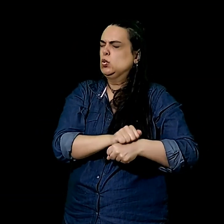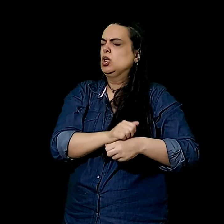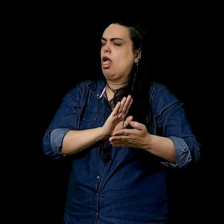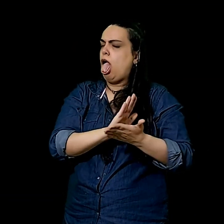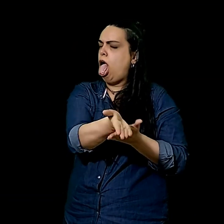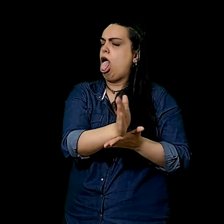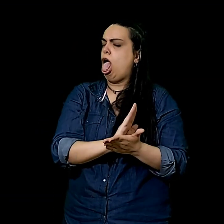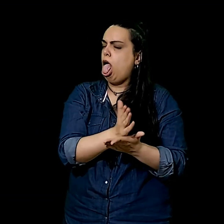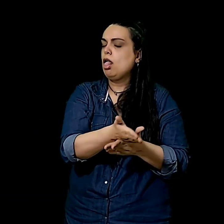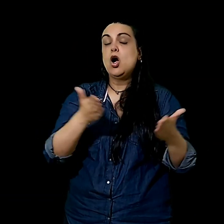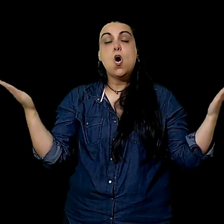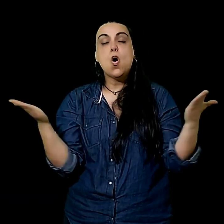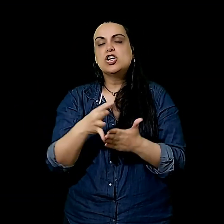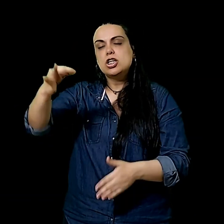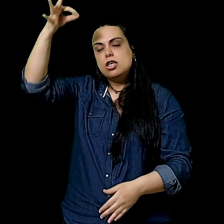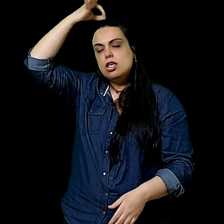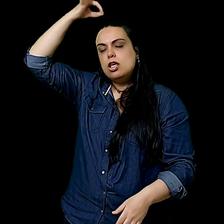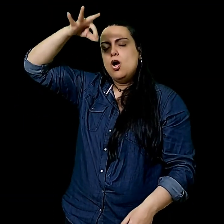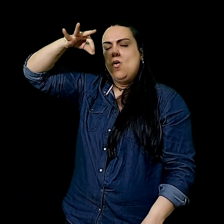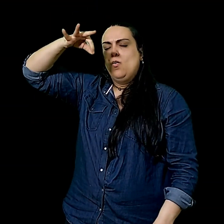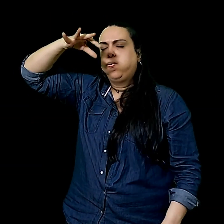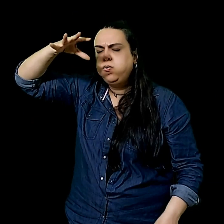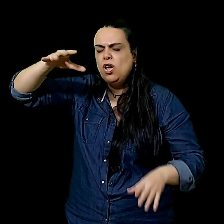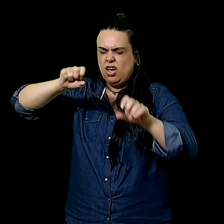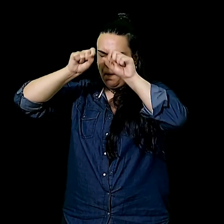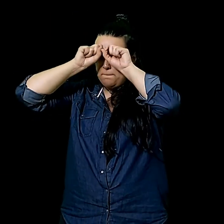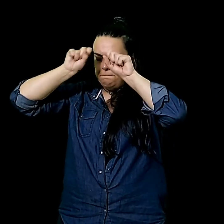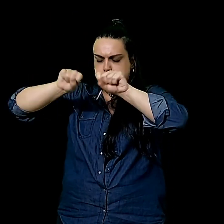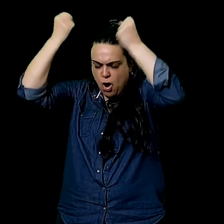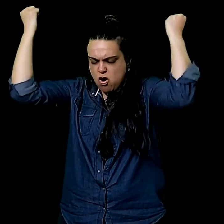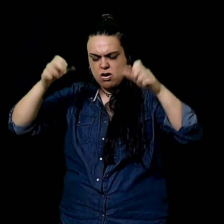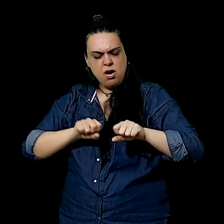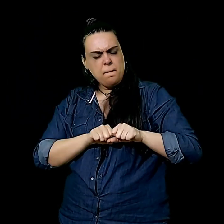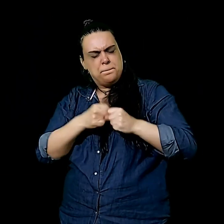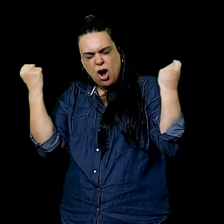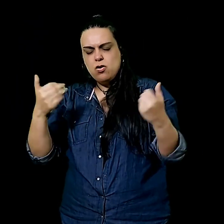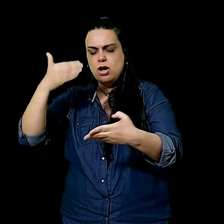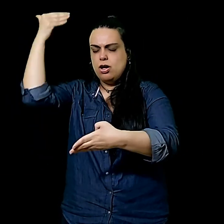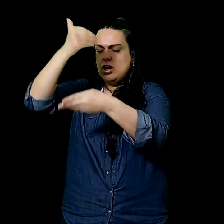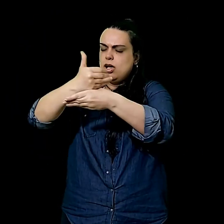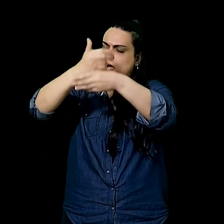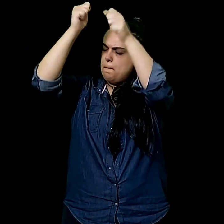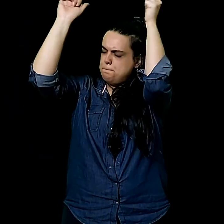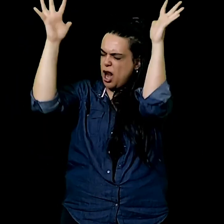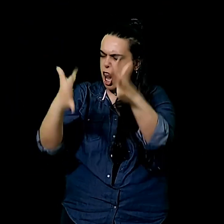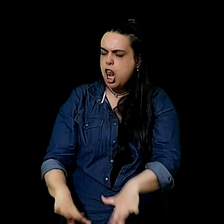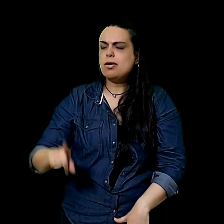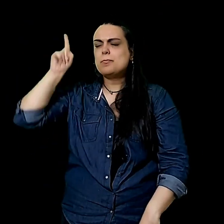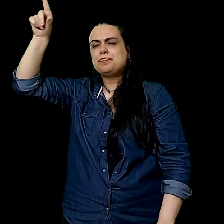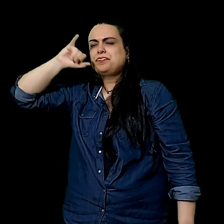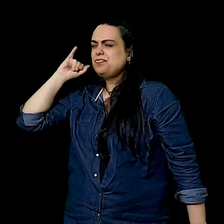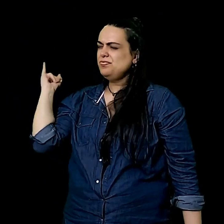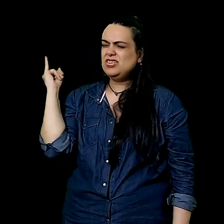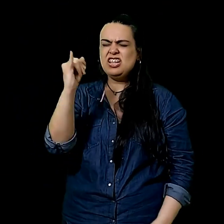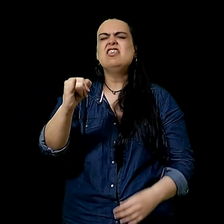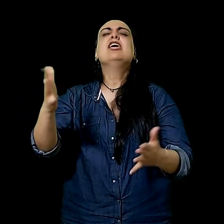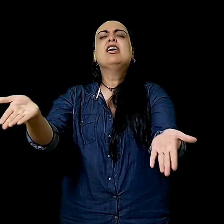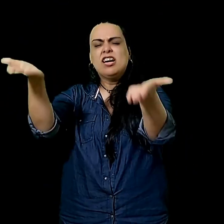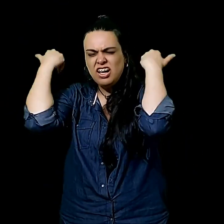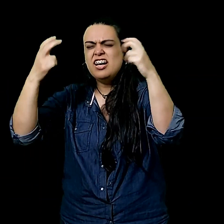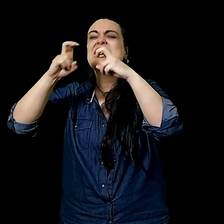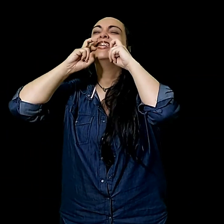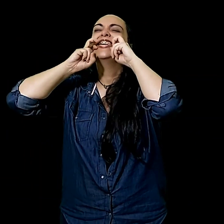Senhor hoje. O teu Espírito está dando ordem através Amém, dessa Jesus. live e está Em dizendo a nome esse de povo: Jesus.